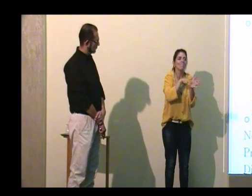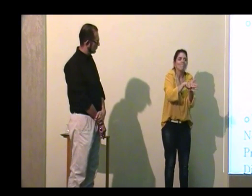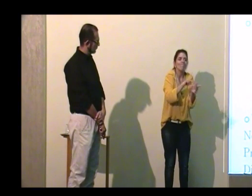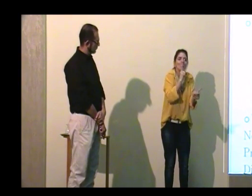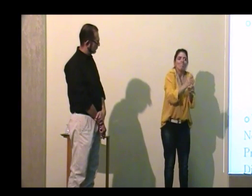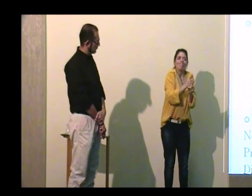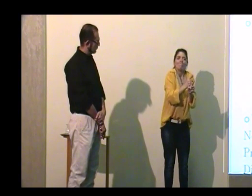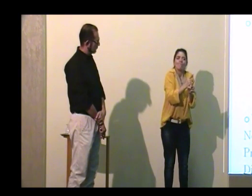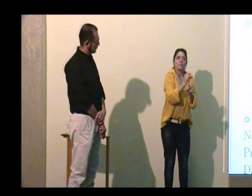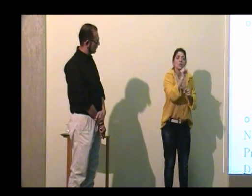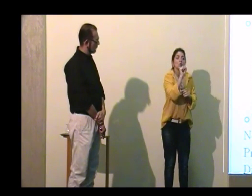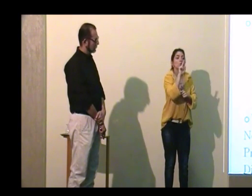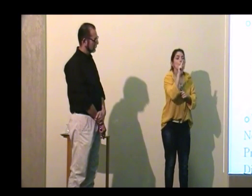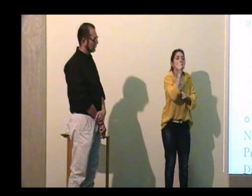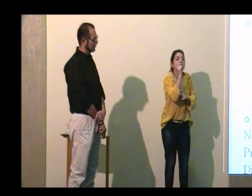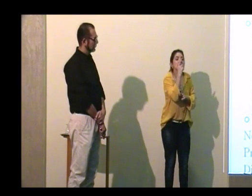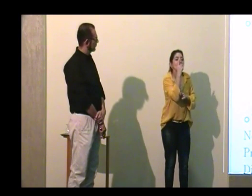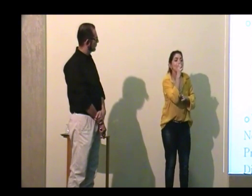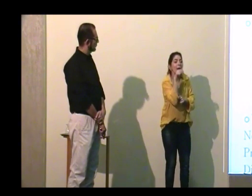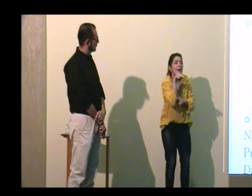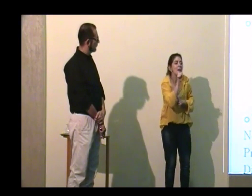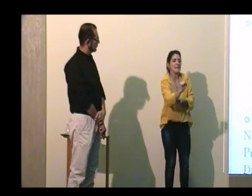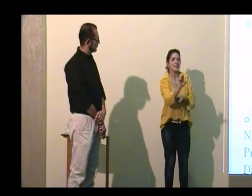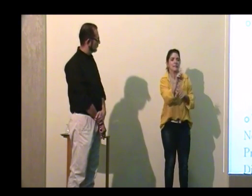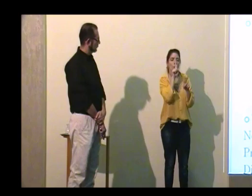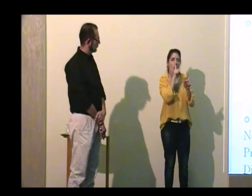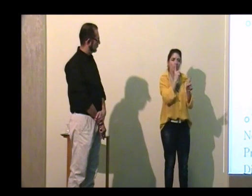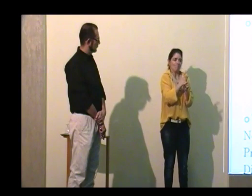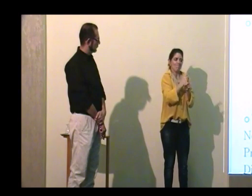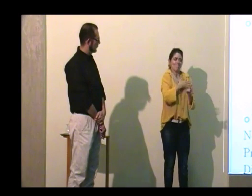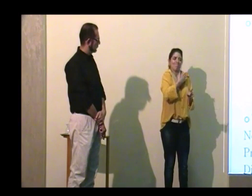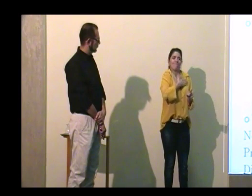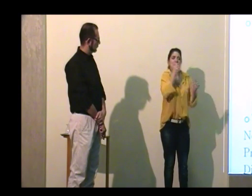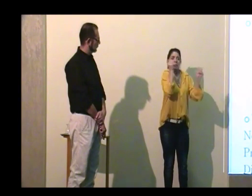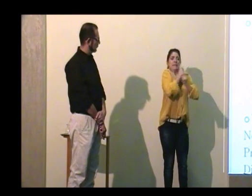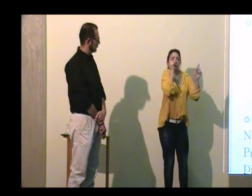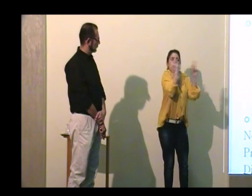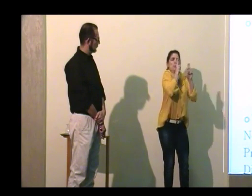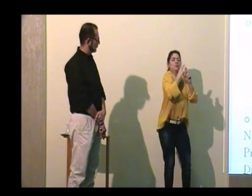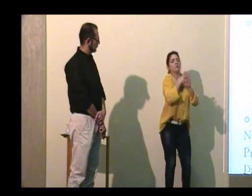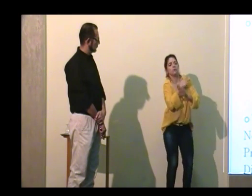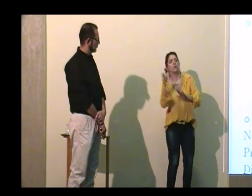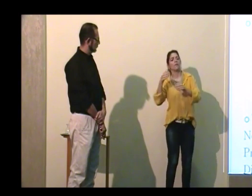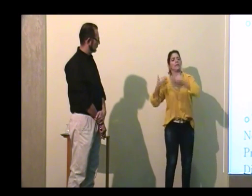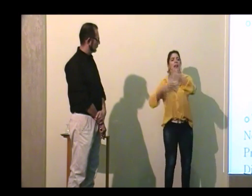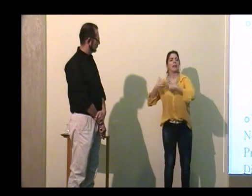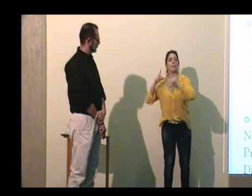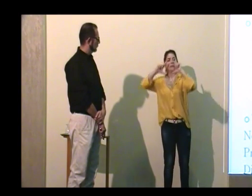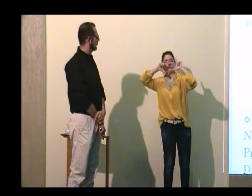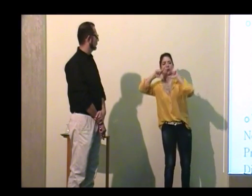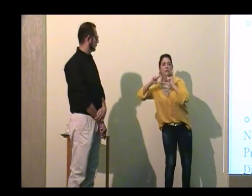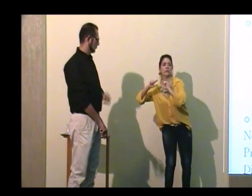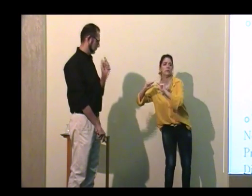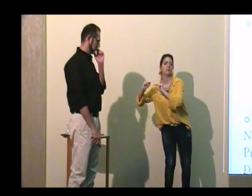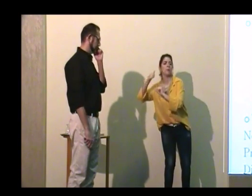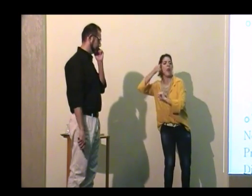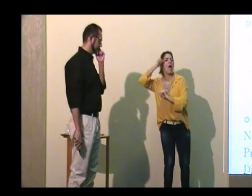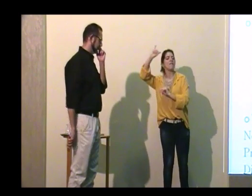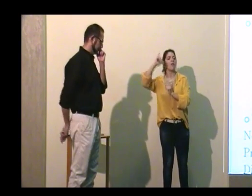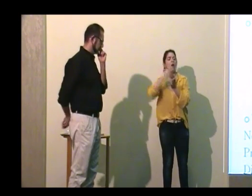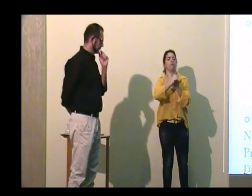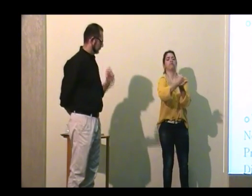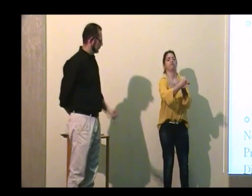Se está passando de 100 a 126, quase diabetes, pré-diabético.